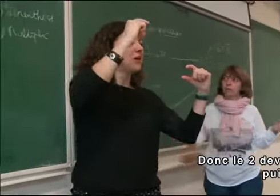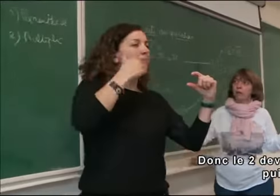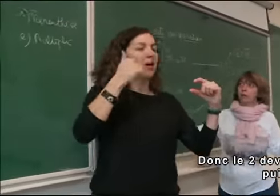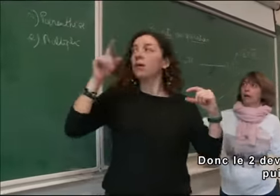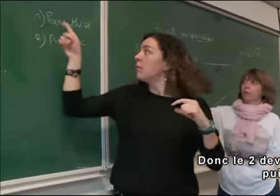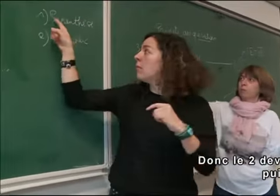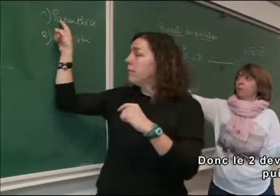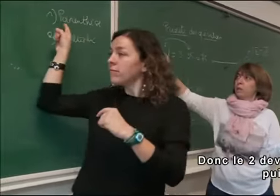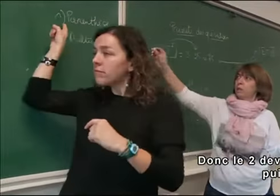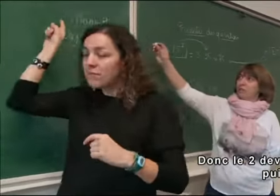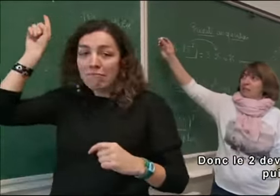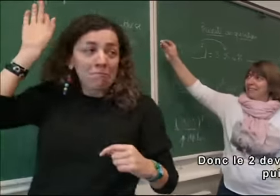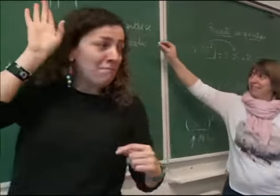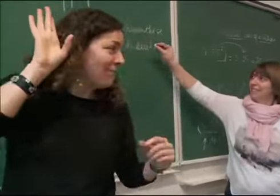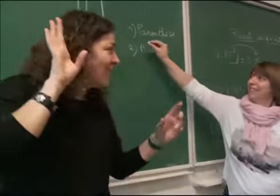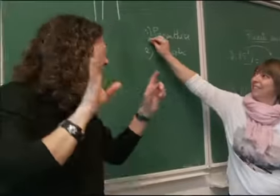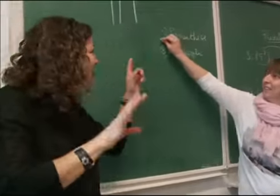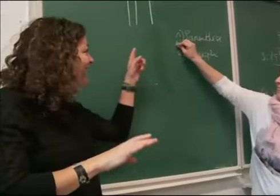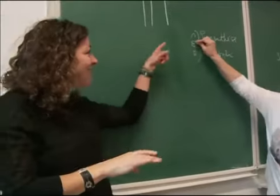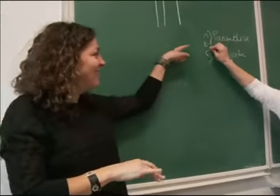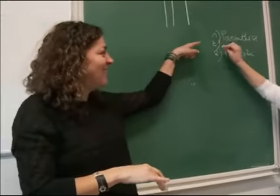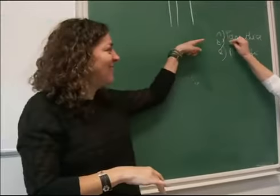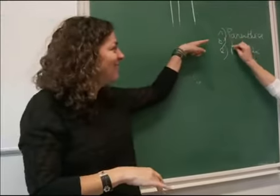ça deviendra puissance.